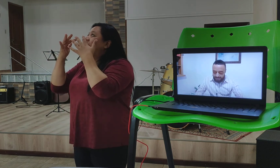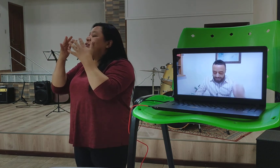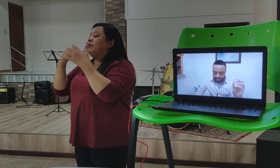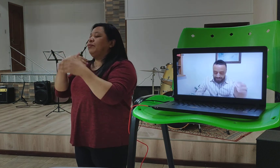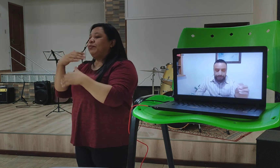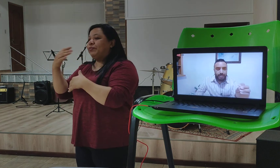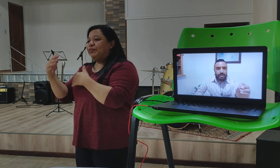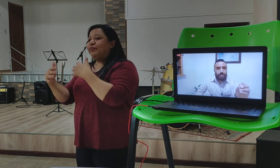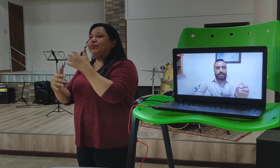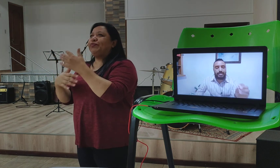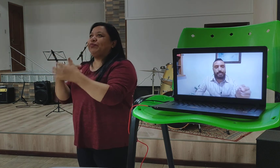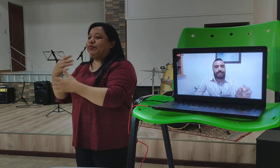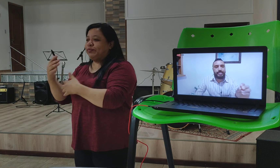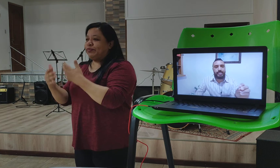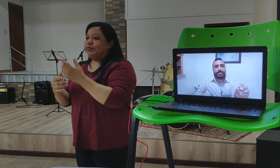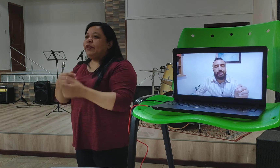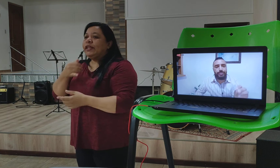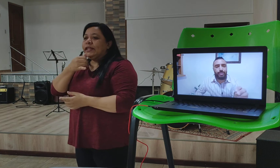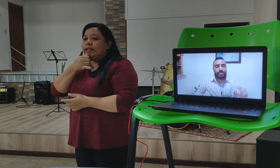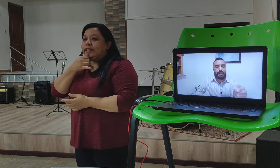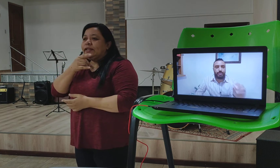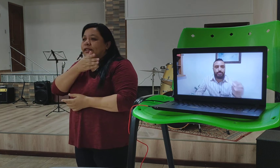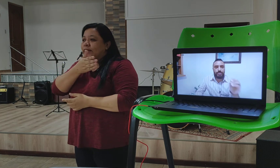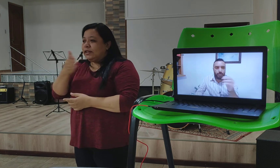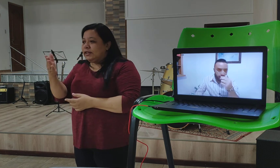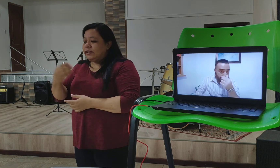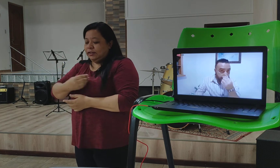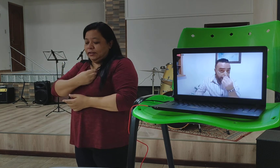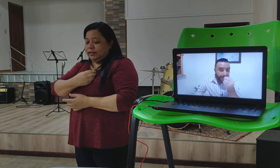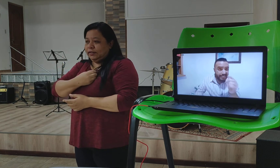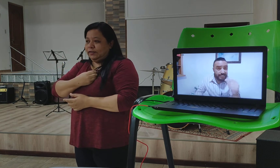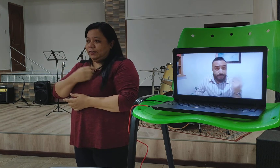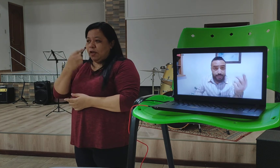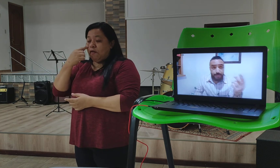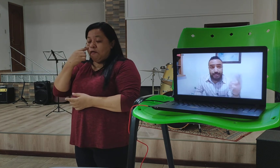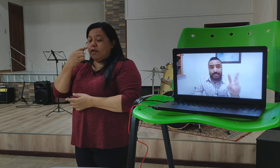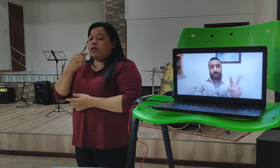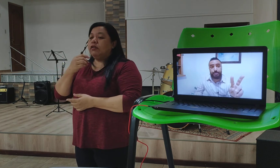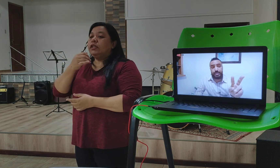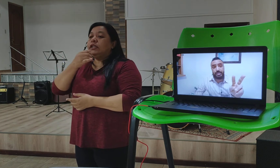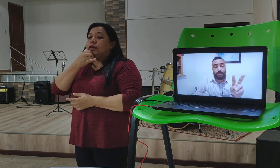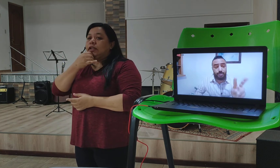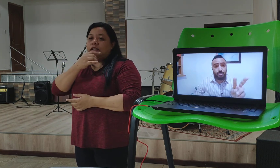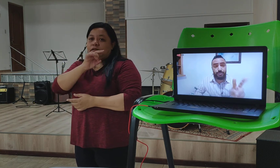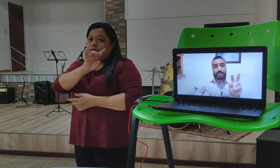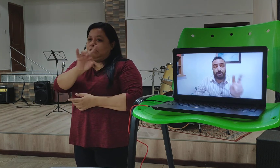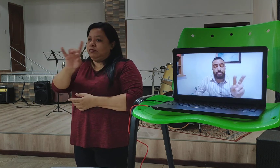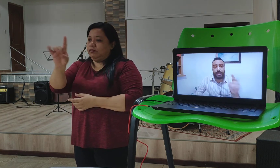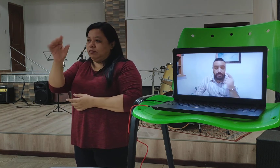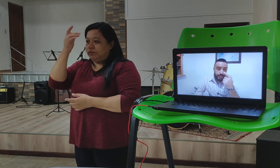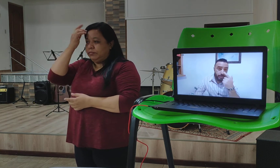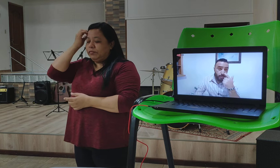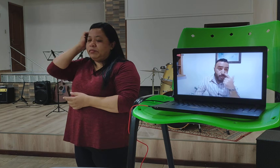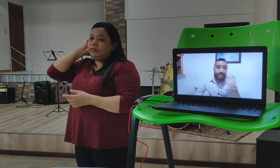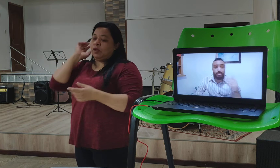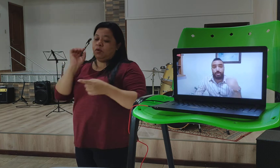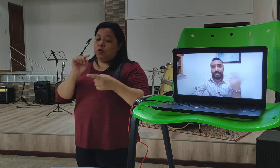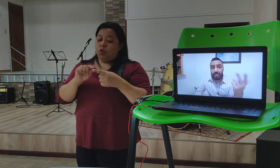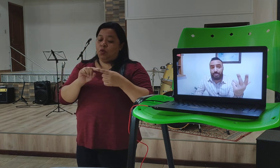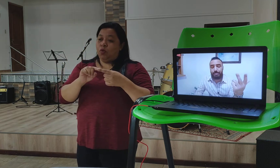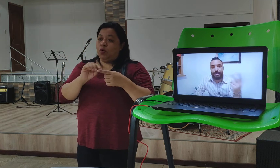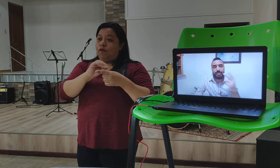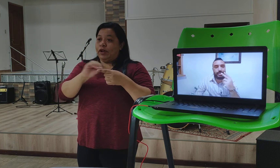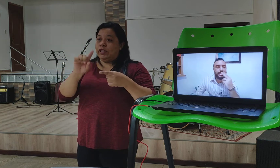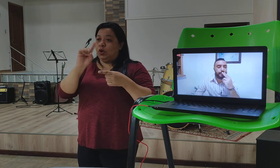A tristeza, quando ela está presente na vida do Filho de Deus, gostaria de chamar a atenção antes de passar para o versículo 3 e versículo 4,